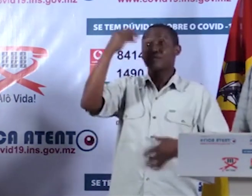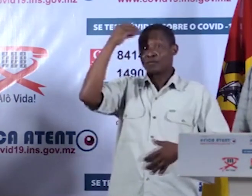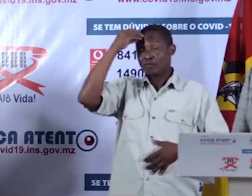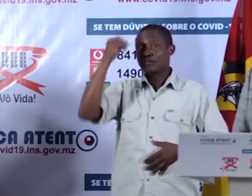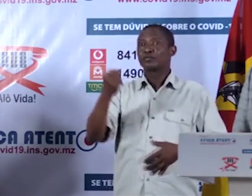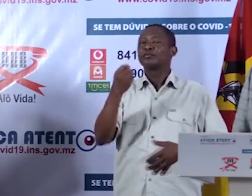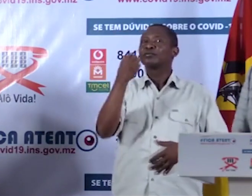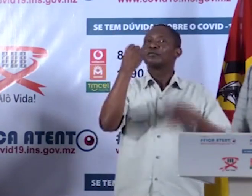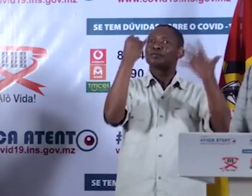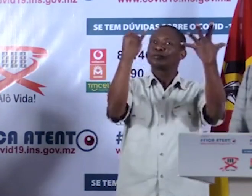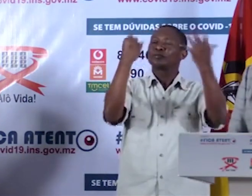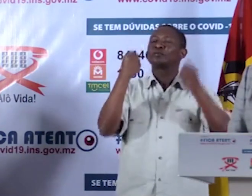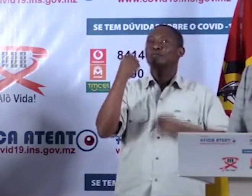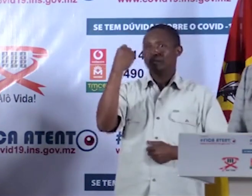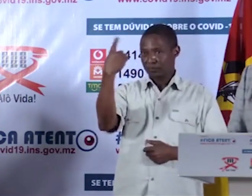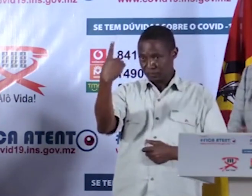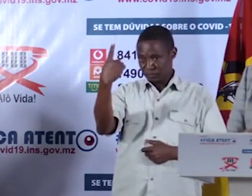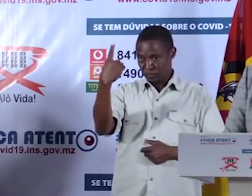Maputo.